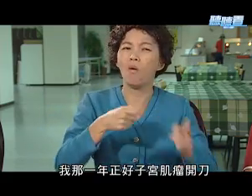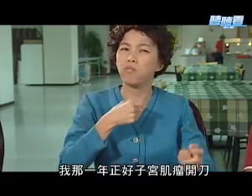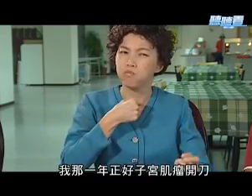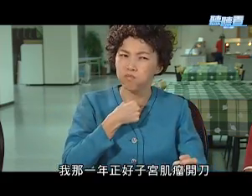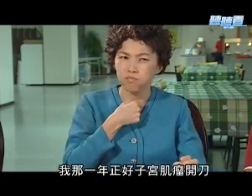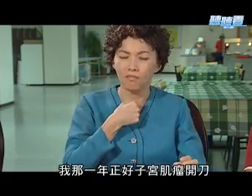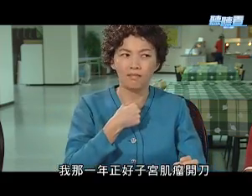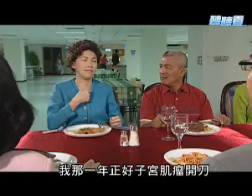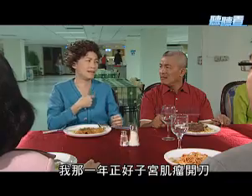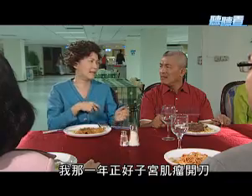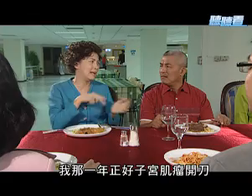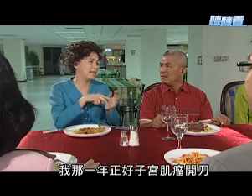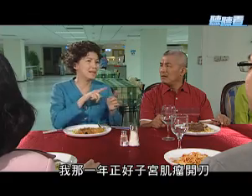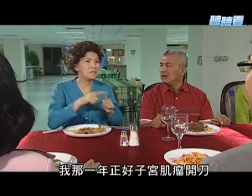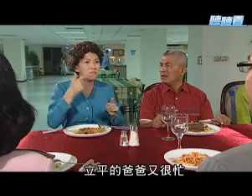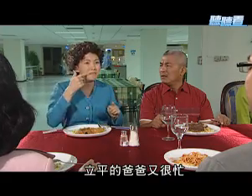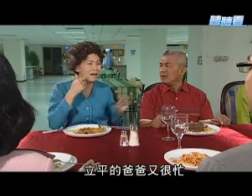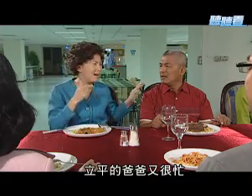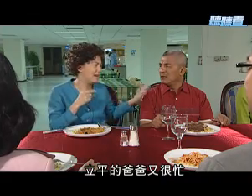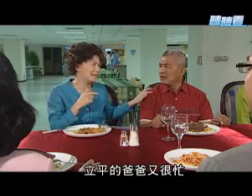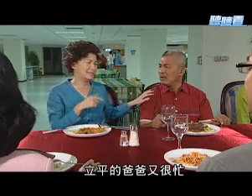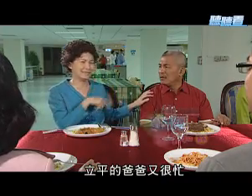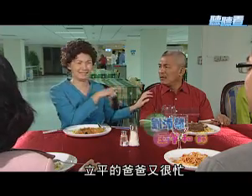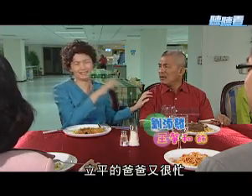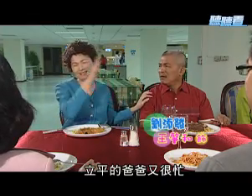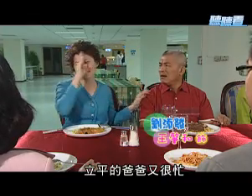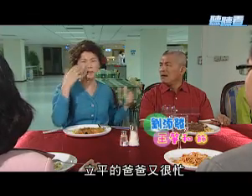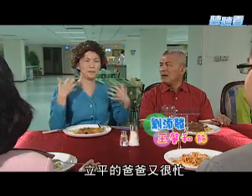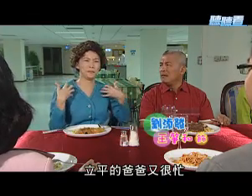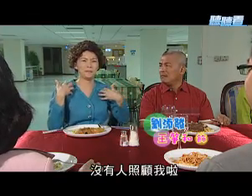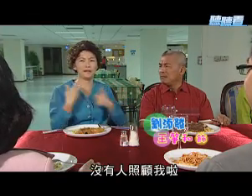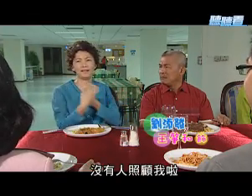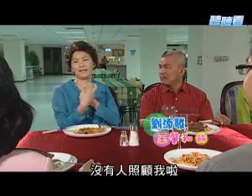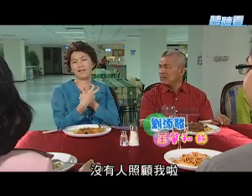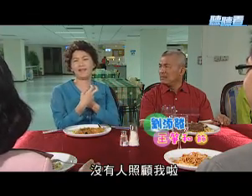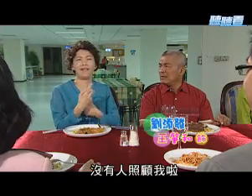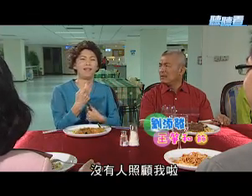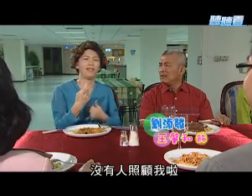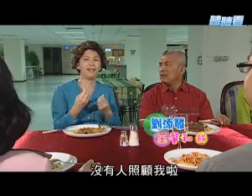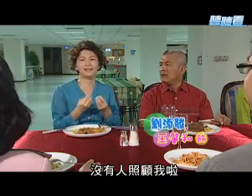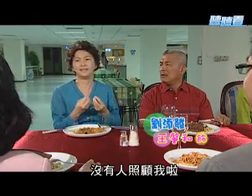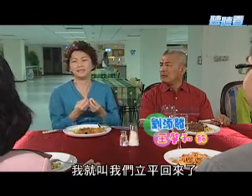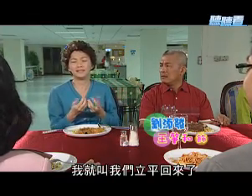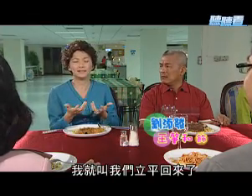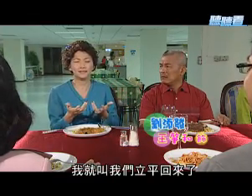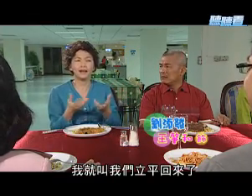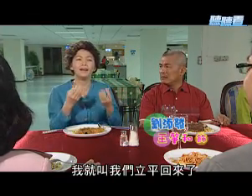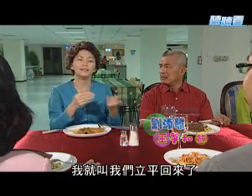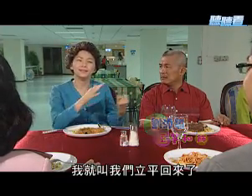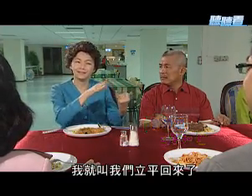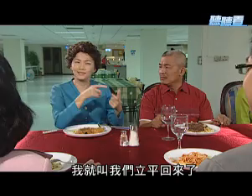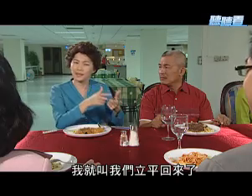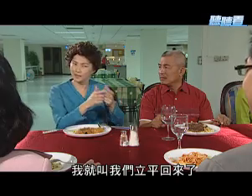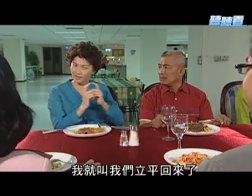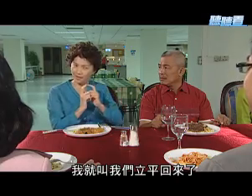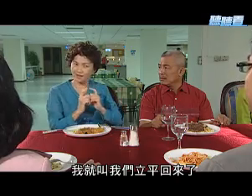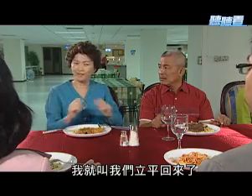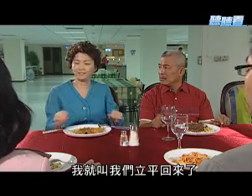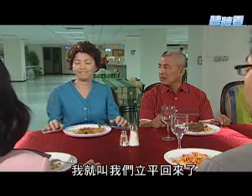子宫鸡流开刀丽萍的爸爸又很忙没有人照顾我啦我就叫我们丽萍回来啦